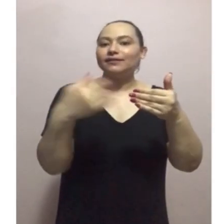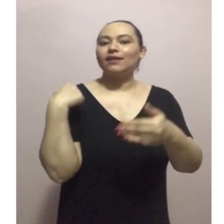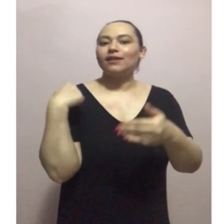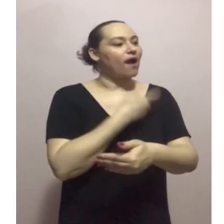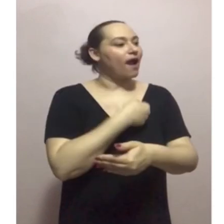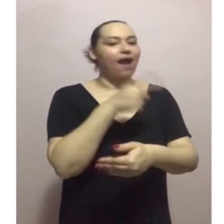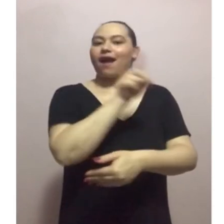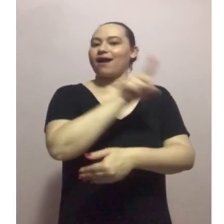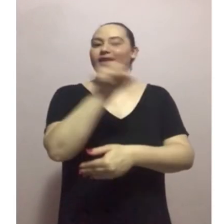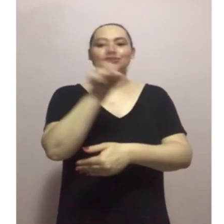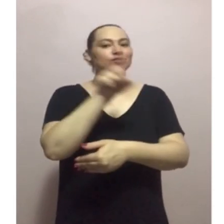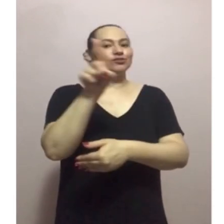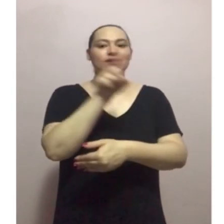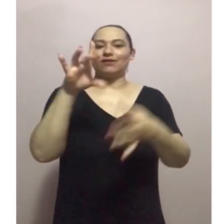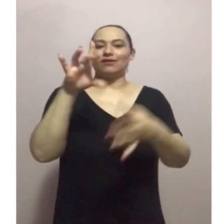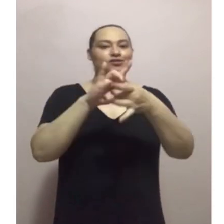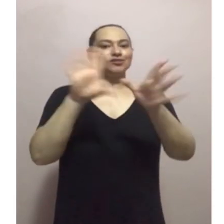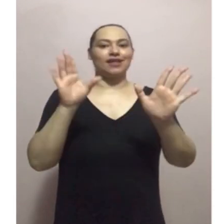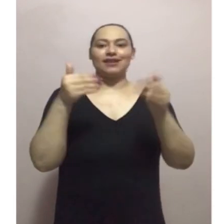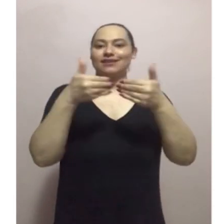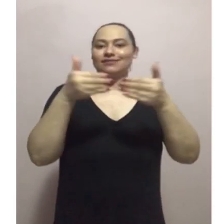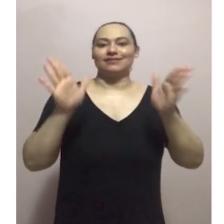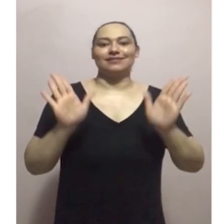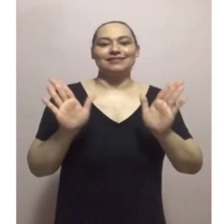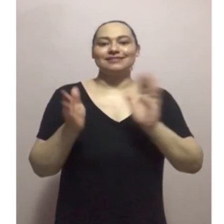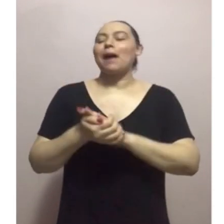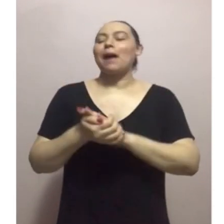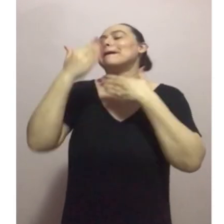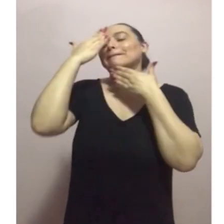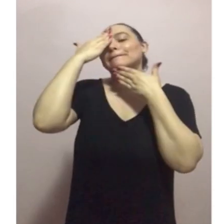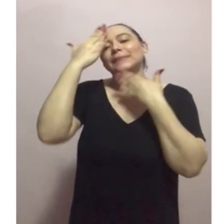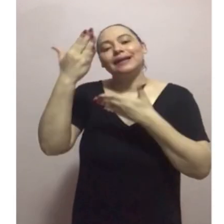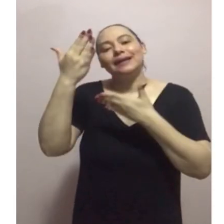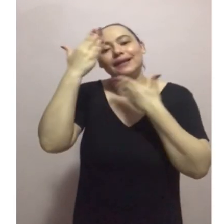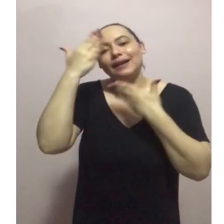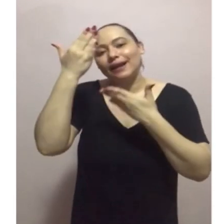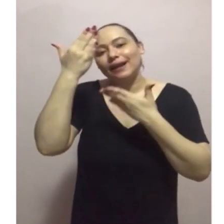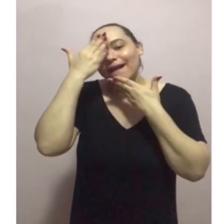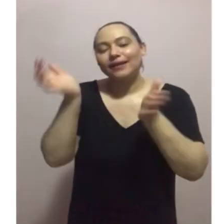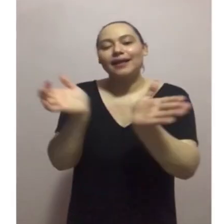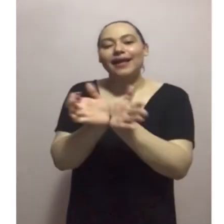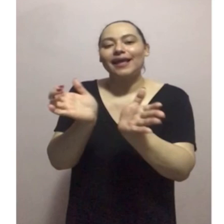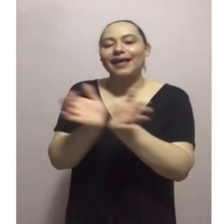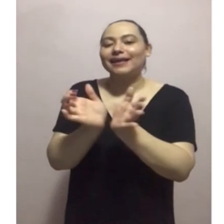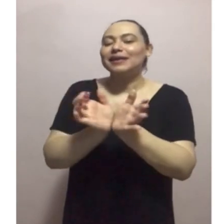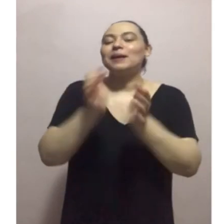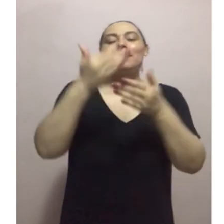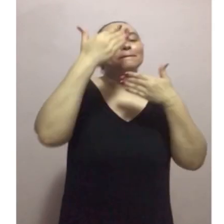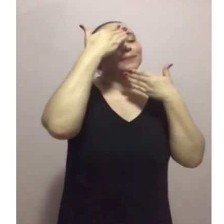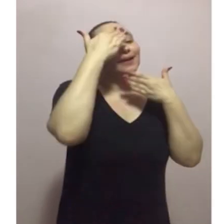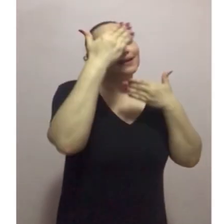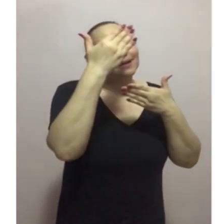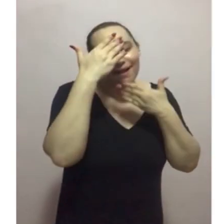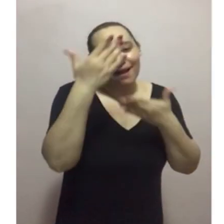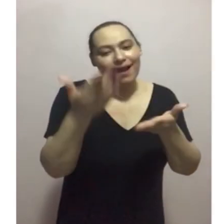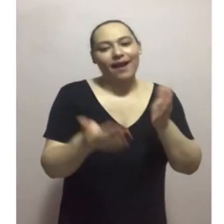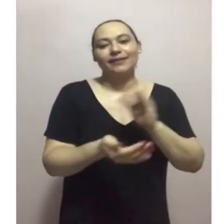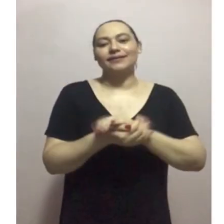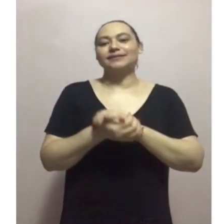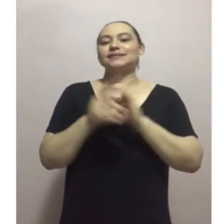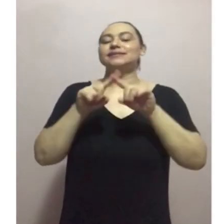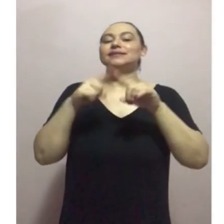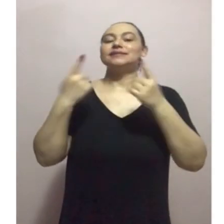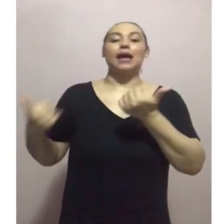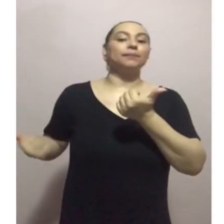Jamais. Obrigada, Andréia. Muito obrigada, equipe Sarau, maravilhosa. Obrigada, equipe Rubinha, aos nossos Obrigada,